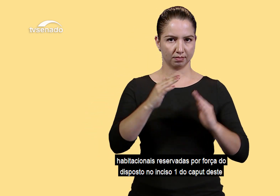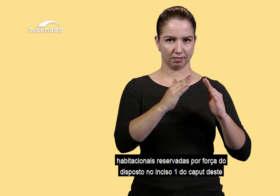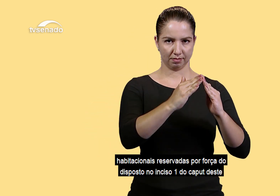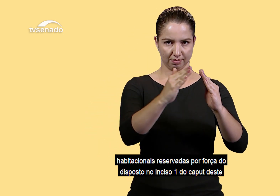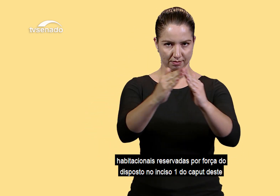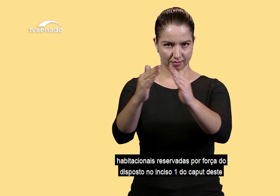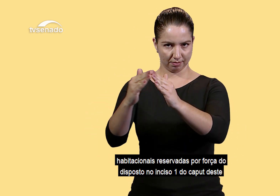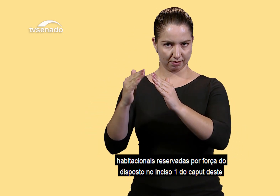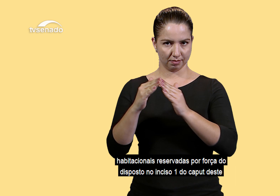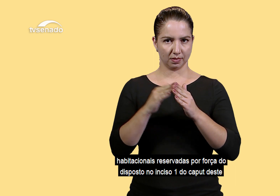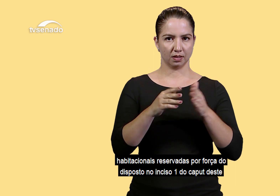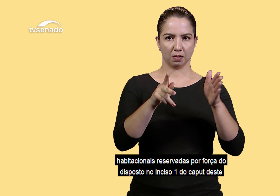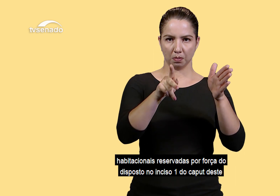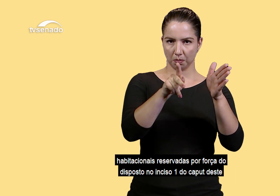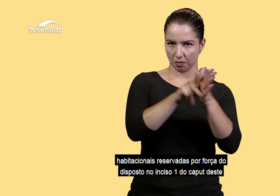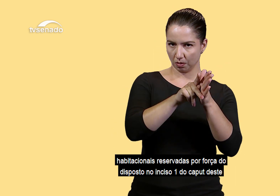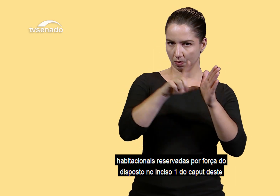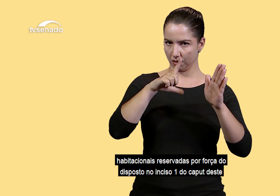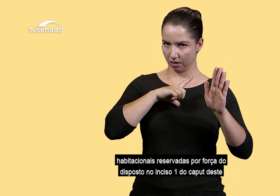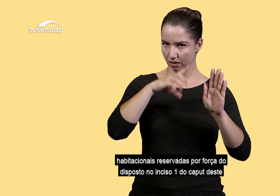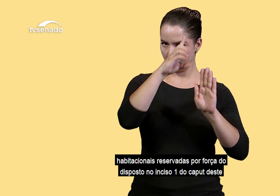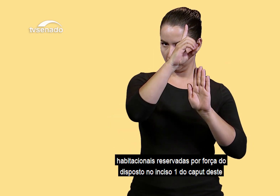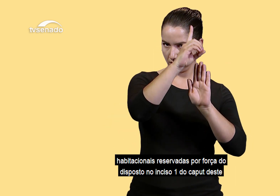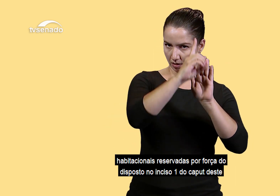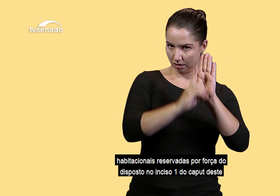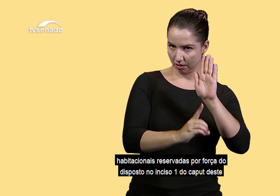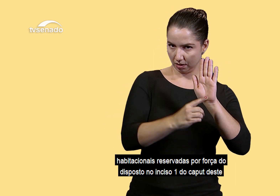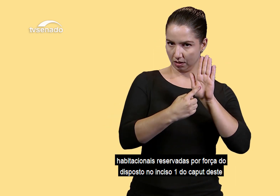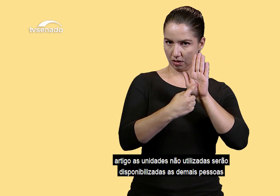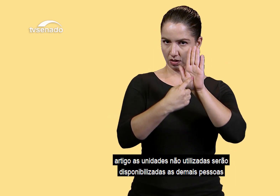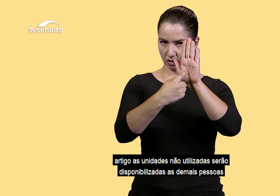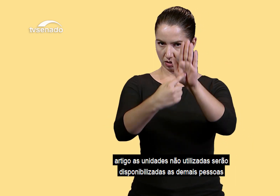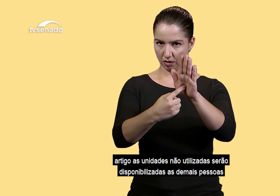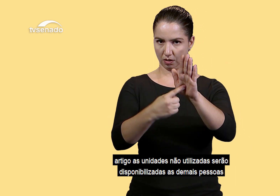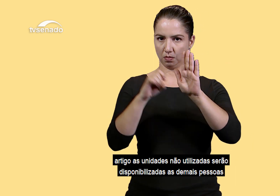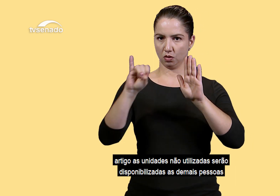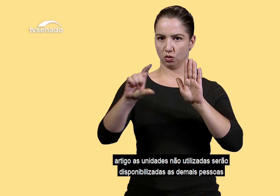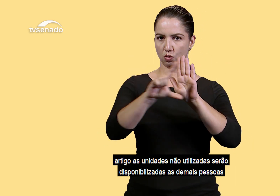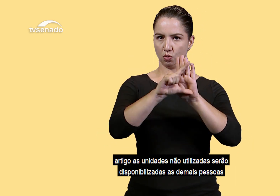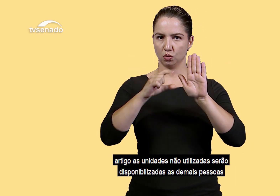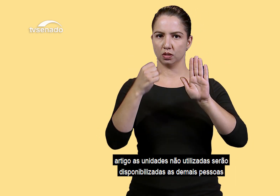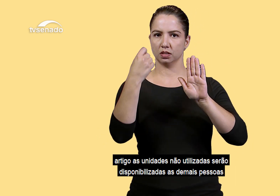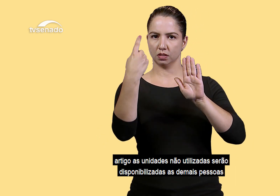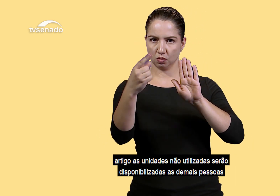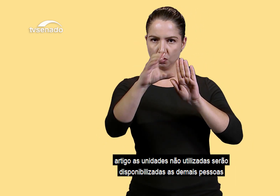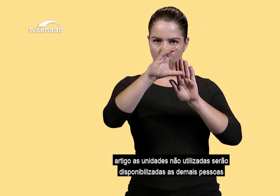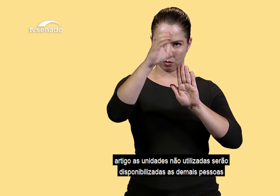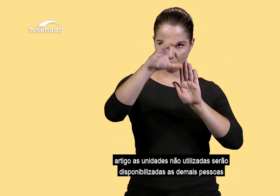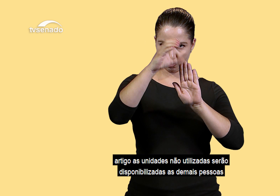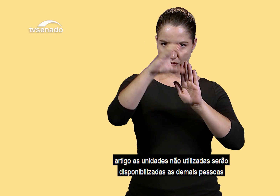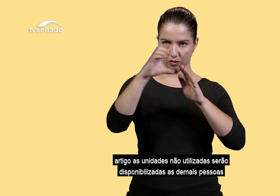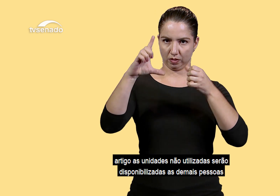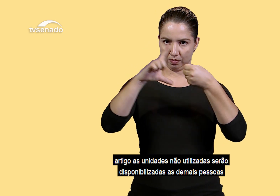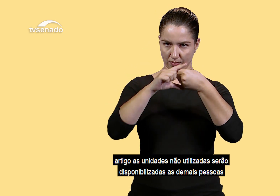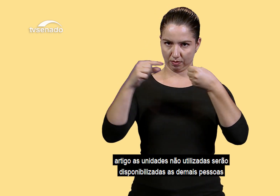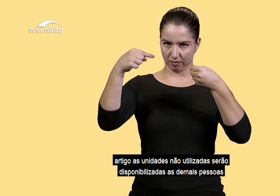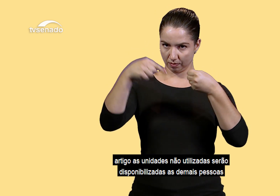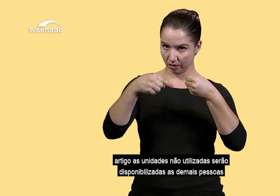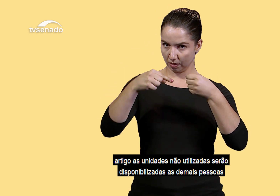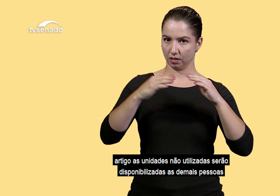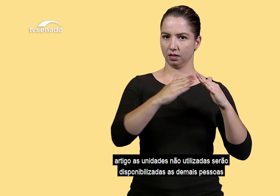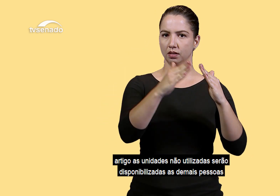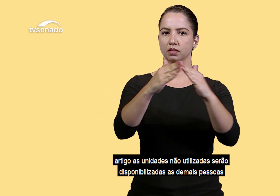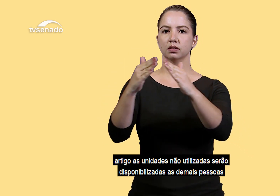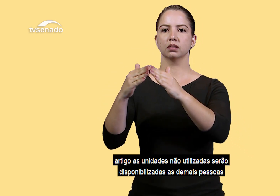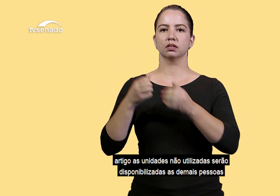reservadas por força do disposto no inciso 1 do CAPT deste artigo, as unidades não utilizadas serão